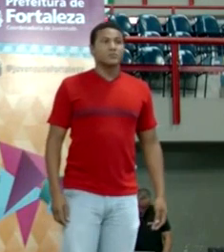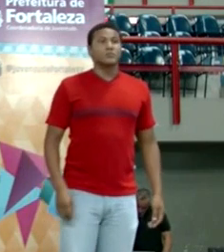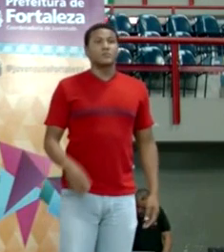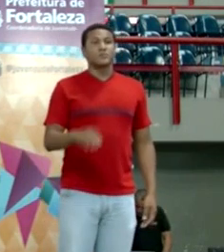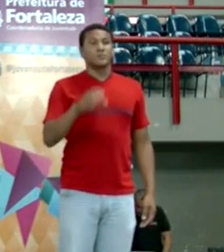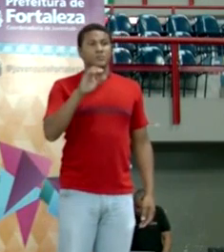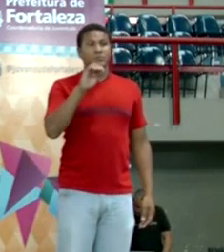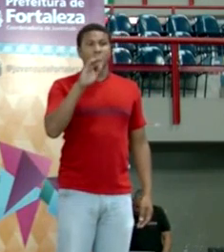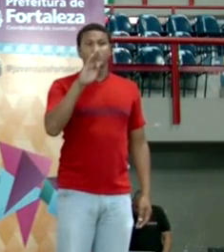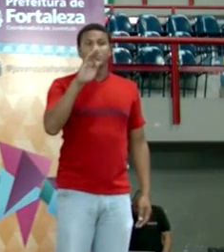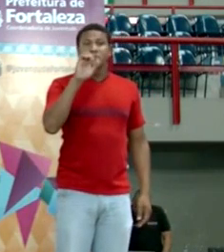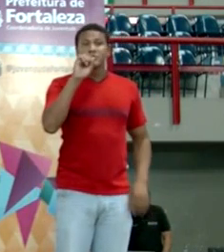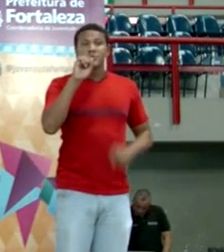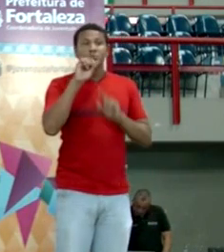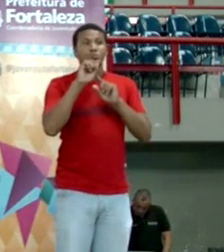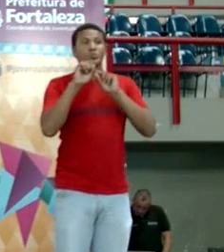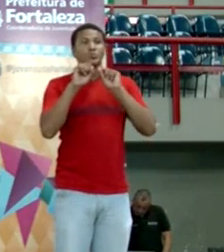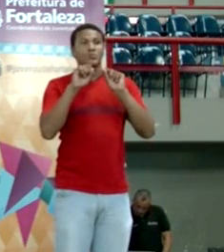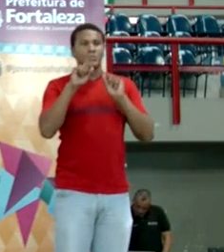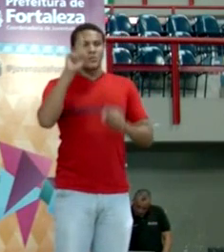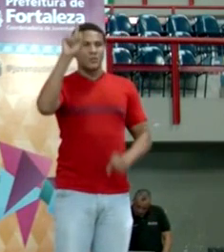A Inglaterra